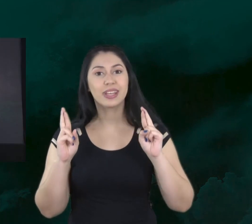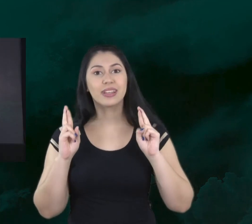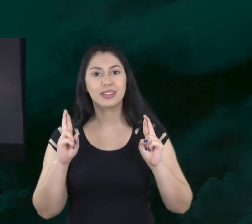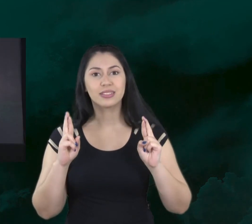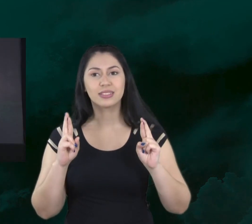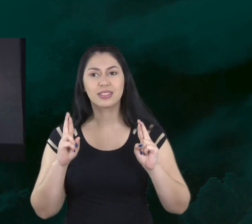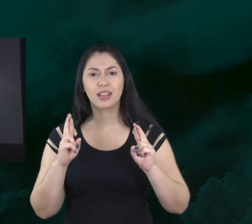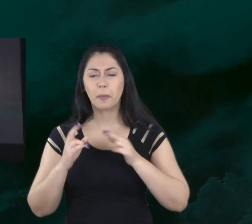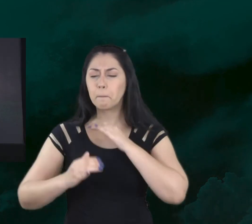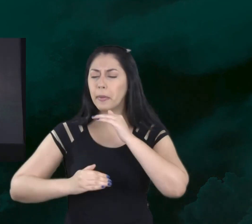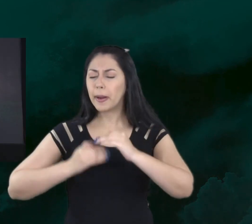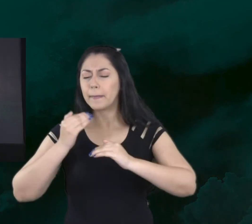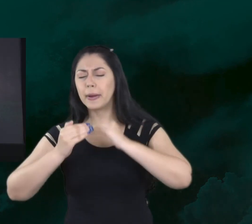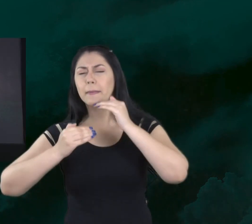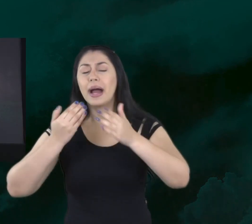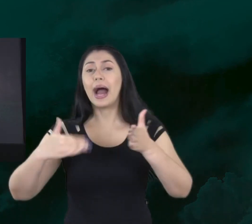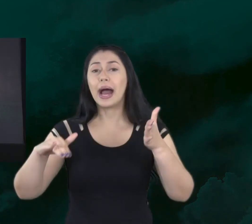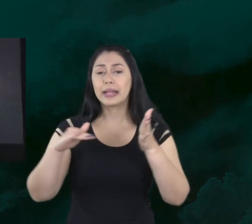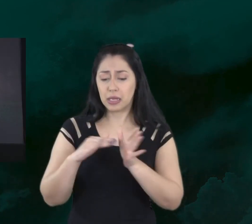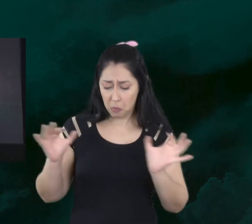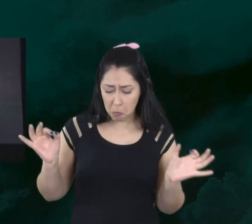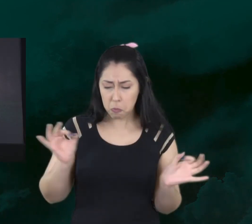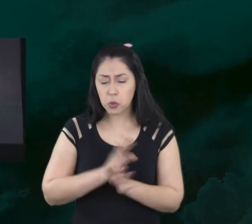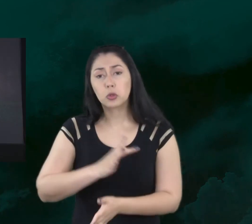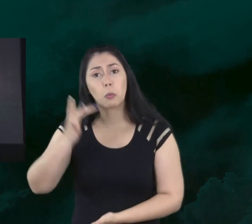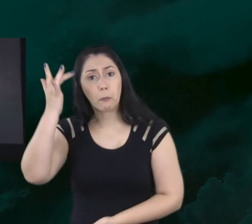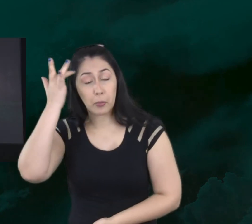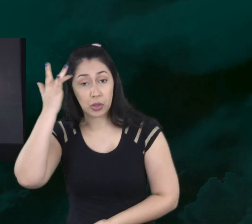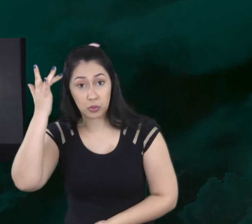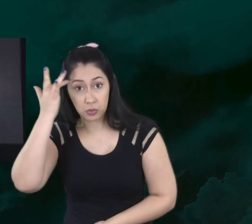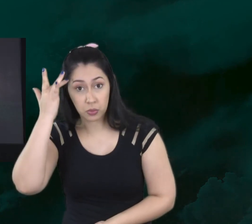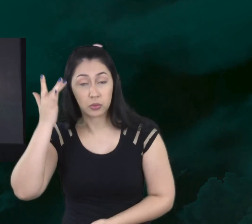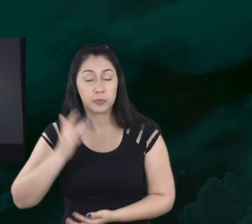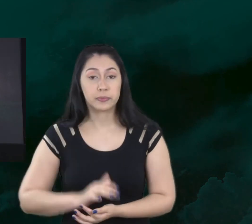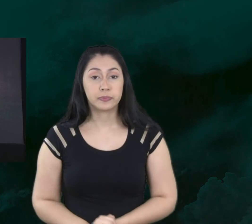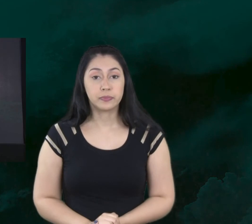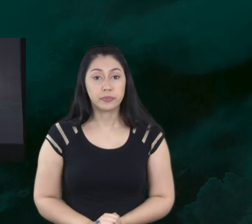para a maturidade, né? Para a maturidade. Então